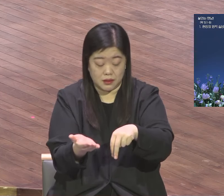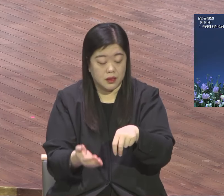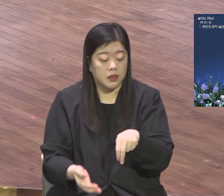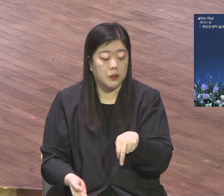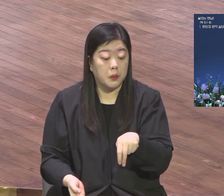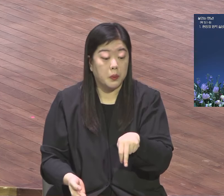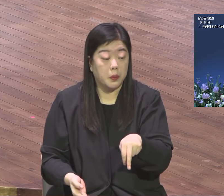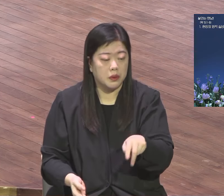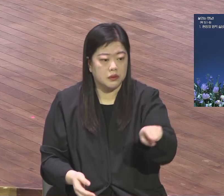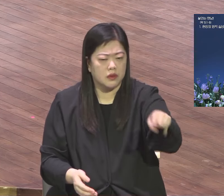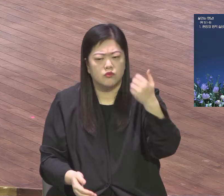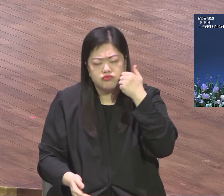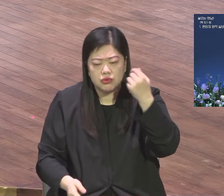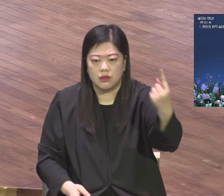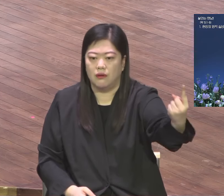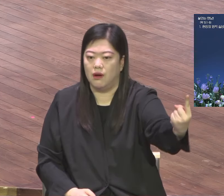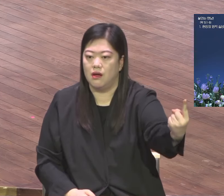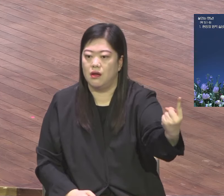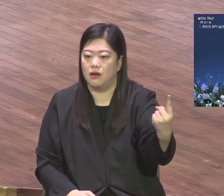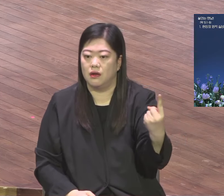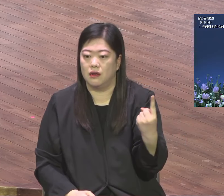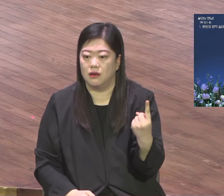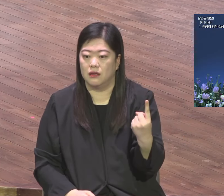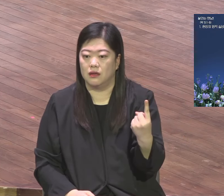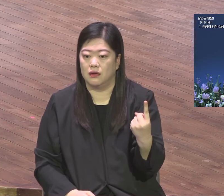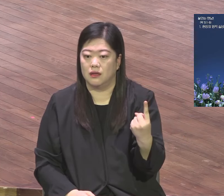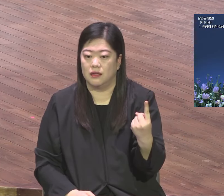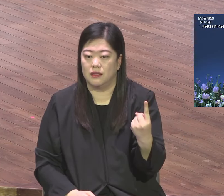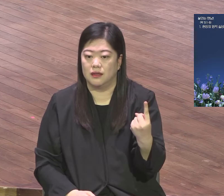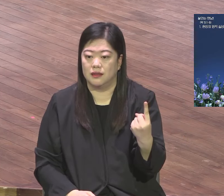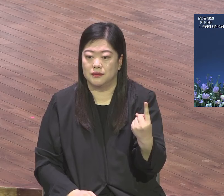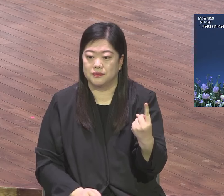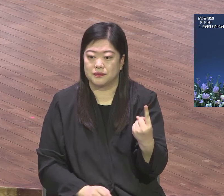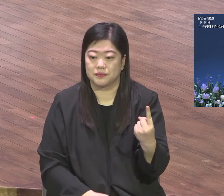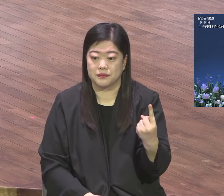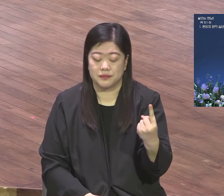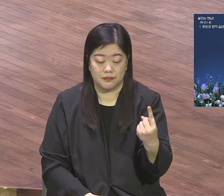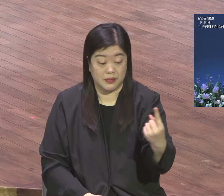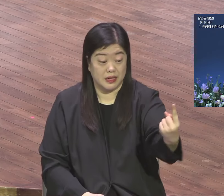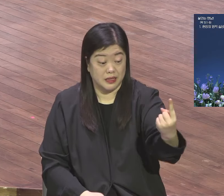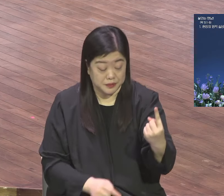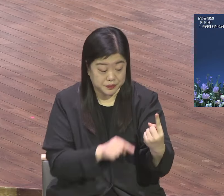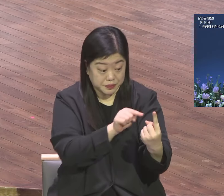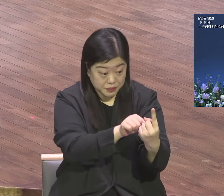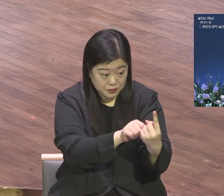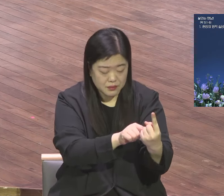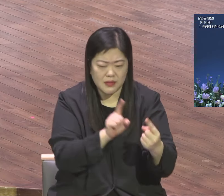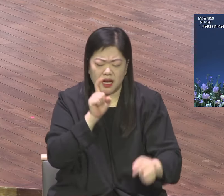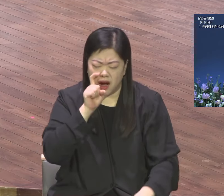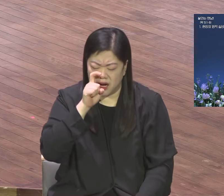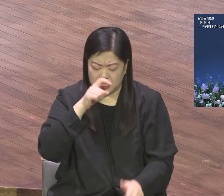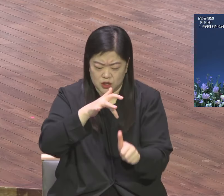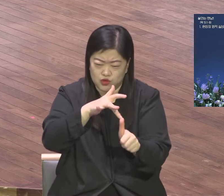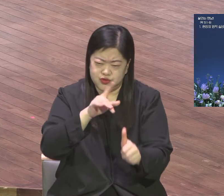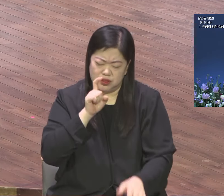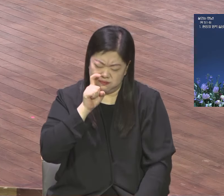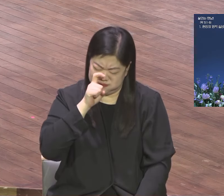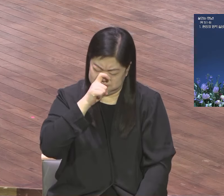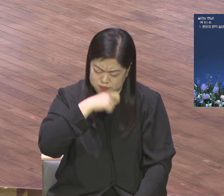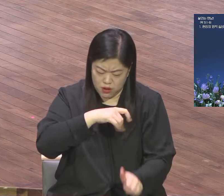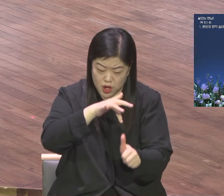더러운 귀신 들린 사람, 다른 성경에는 청년이 나옵니다. 더러운, 여기는 본문에서는 더러운 귀신 들린